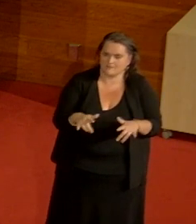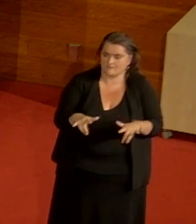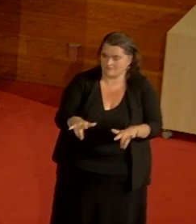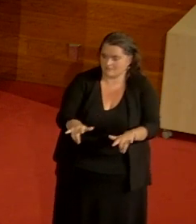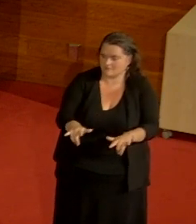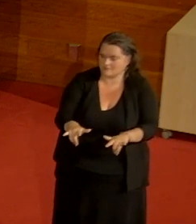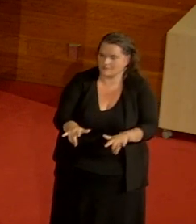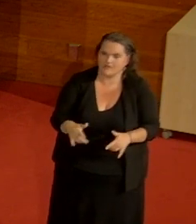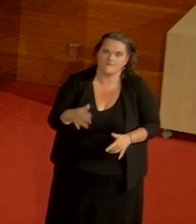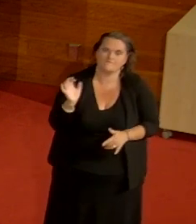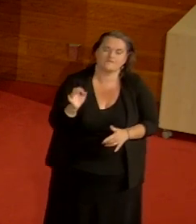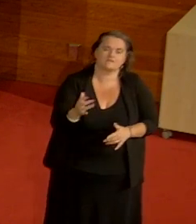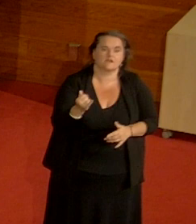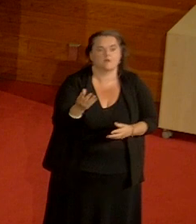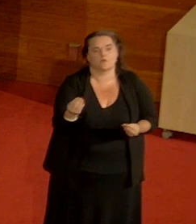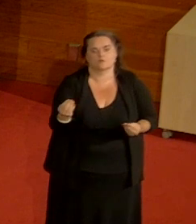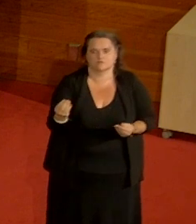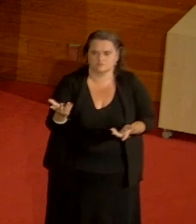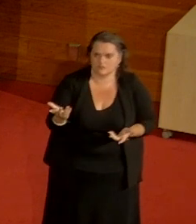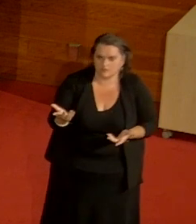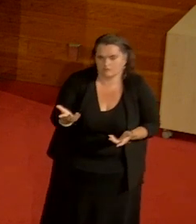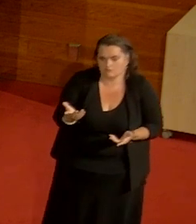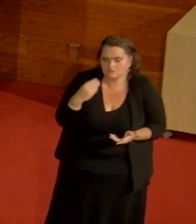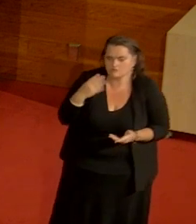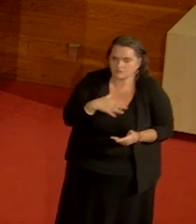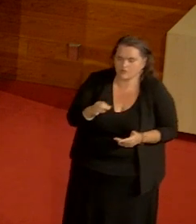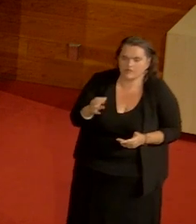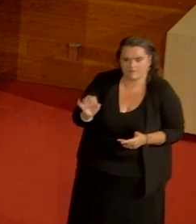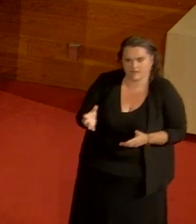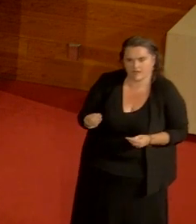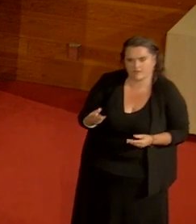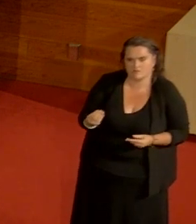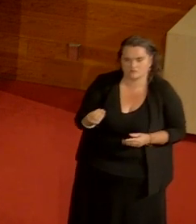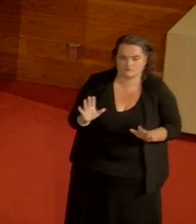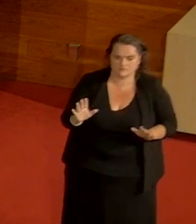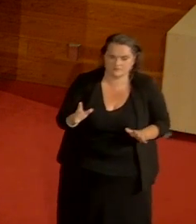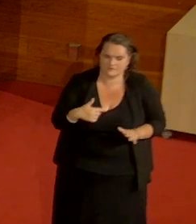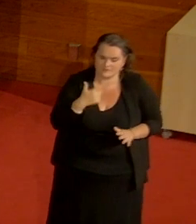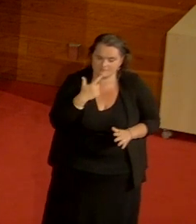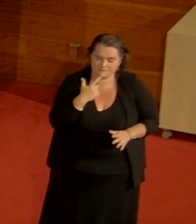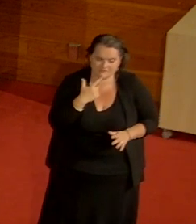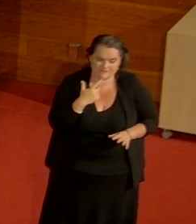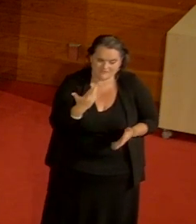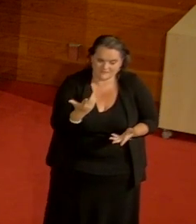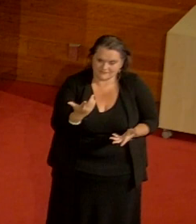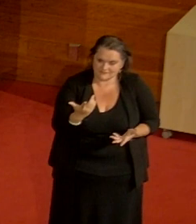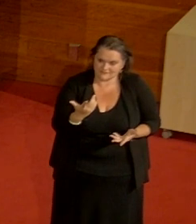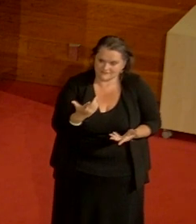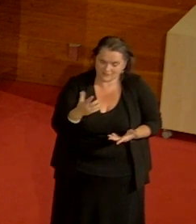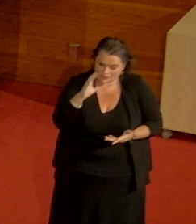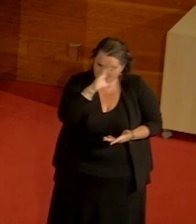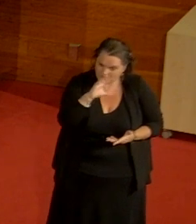bueno eh podemos pensar que hay muchas verdades pero cuando hablamos de los hechos cuando hablamos de cuestiones que tienen que ver con lo